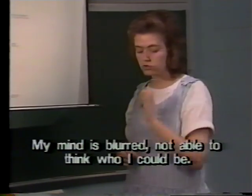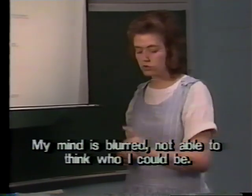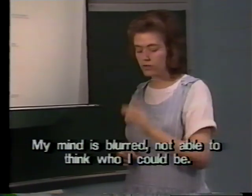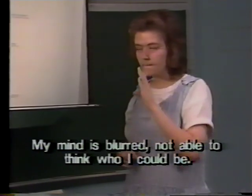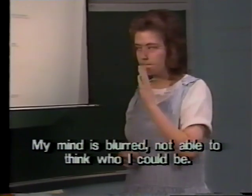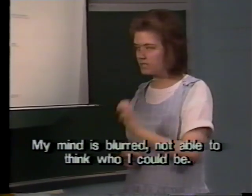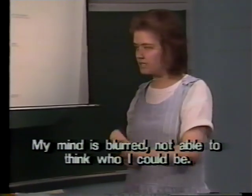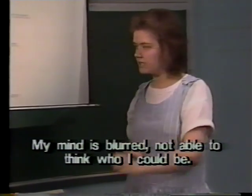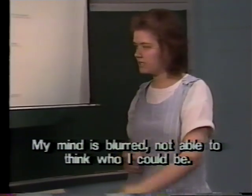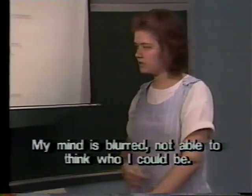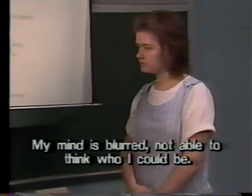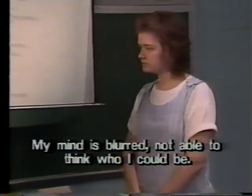cười đi.